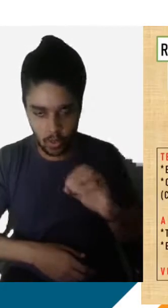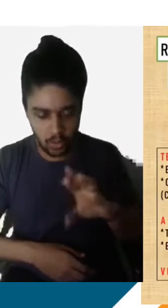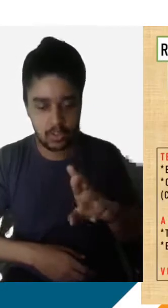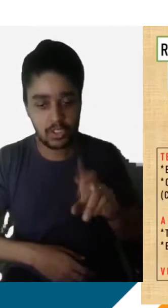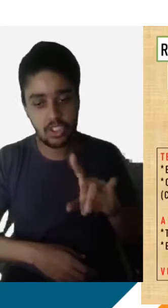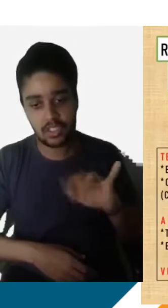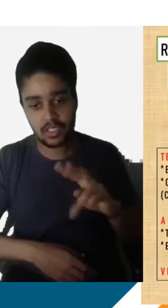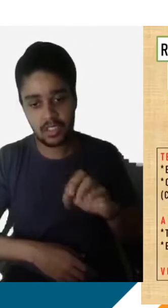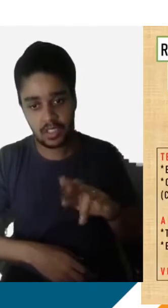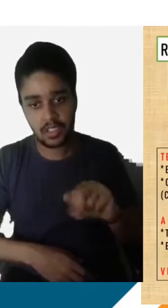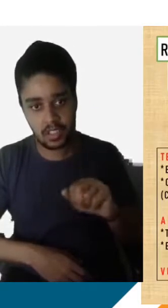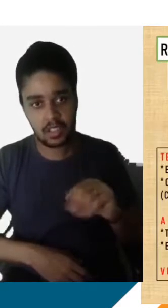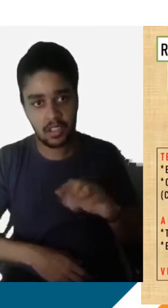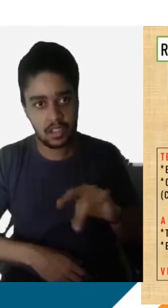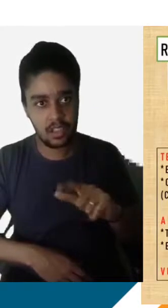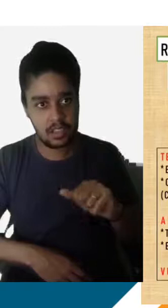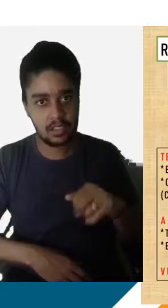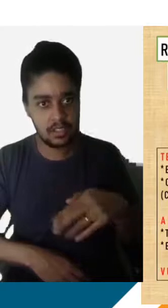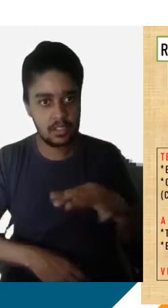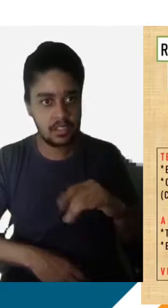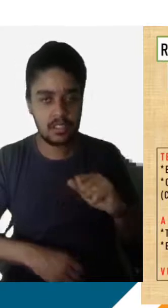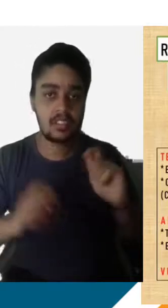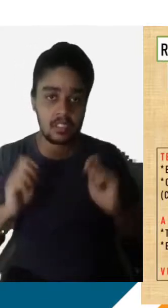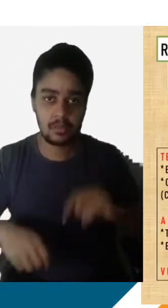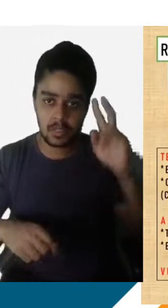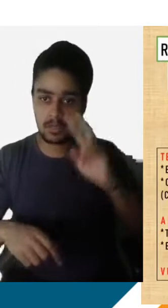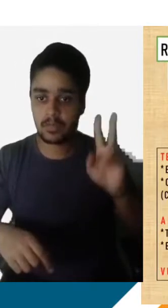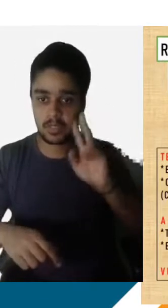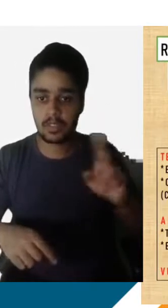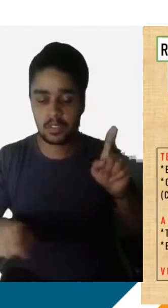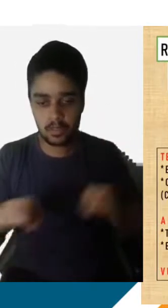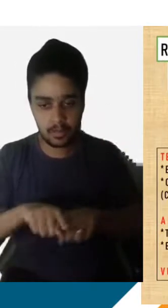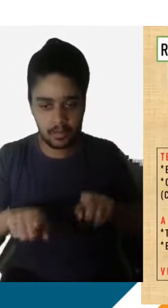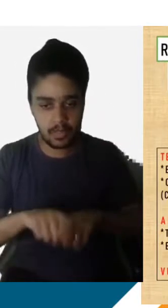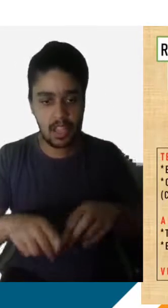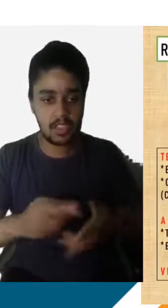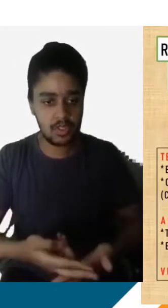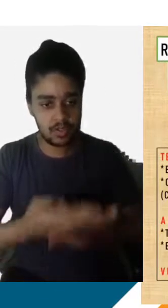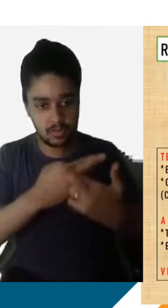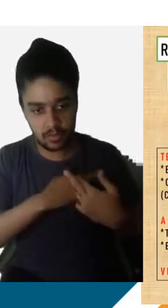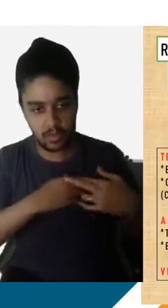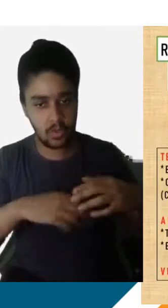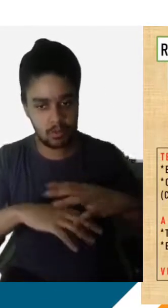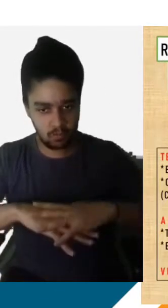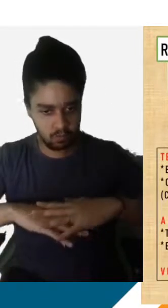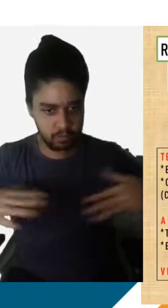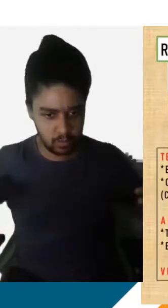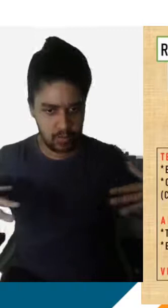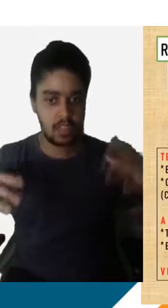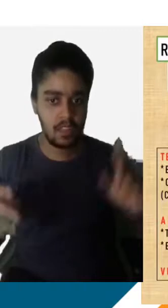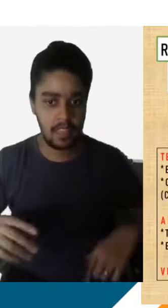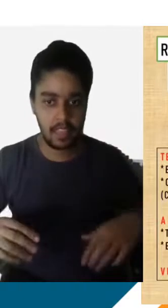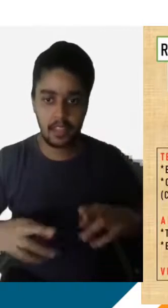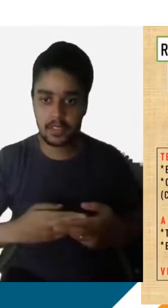vendo? E vale também lembrar que ela é a grande responsável, o movimento divergente é o